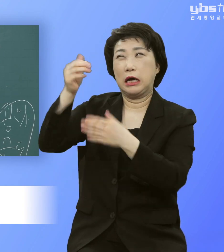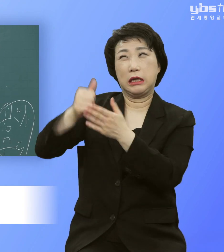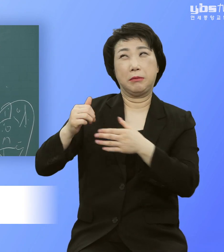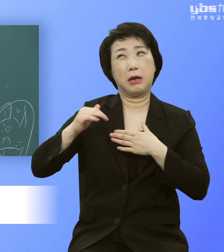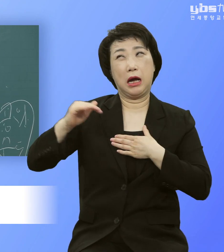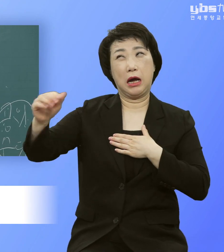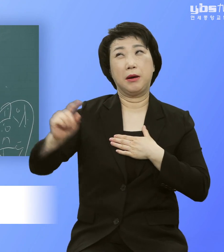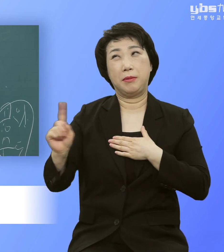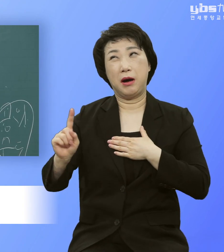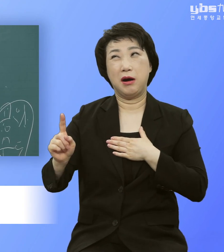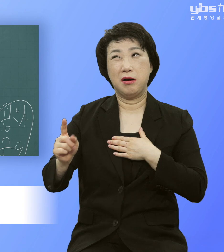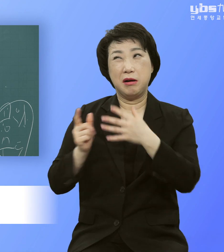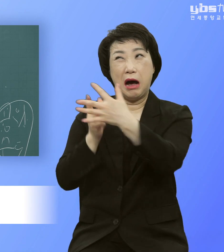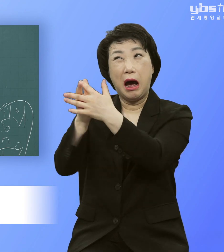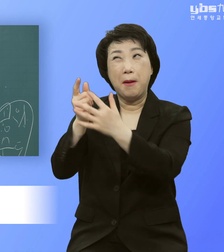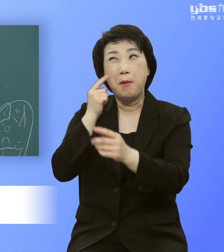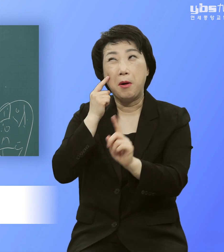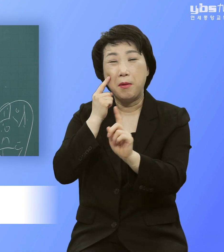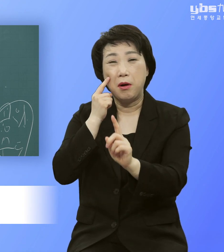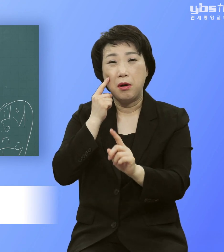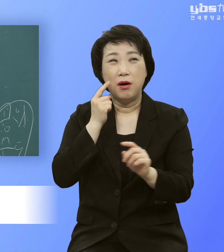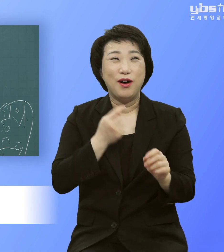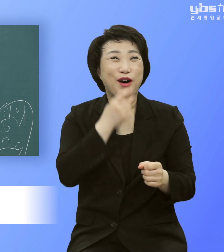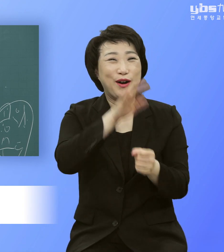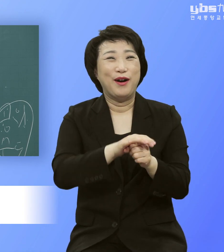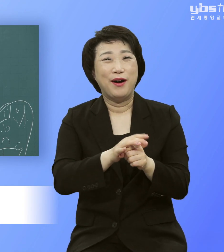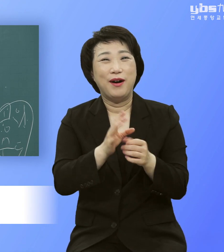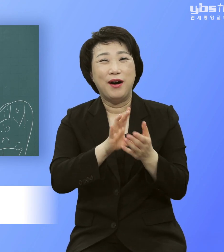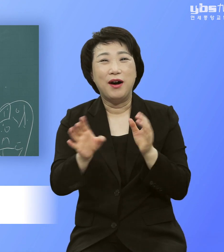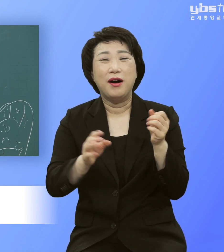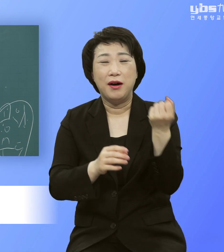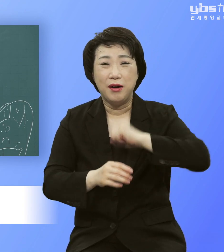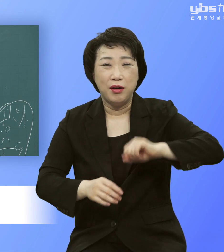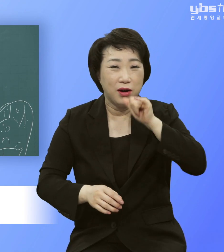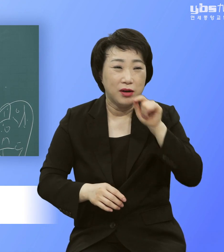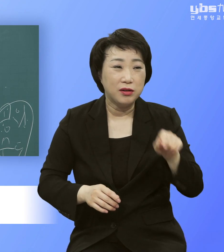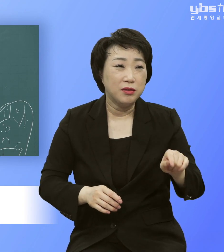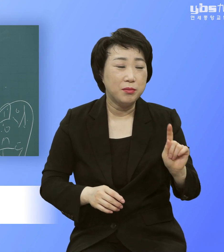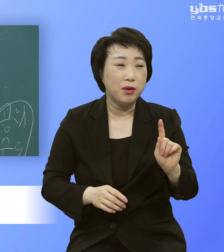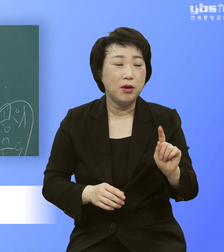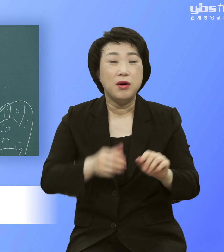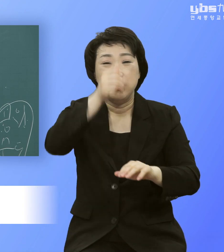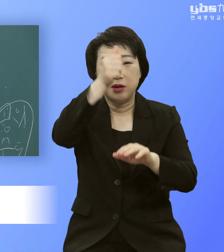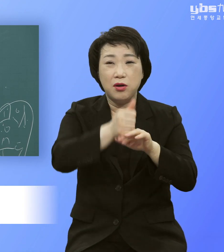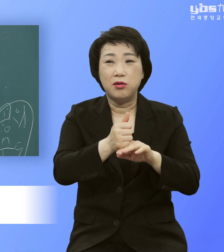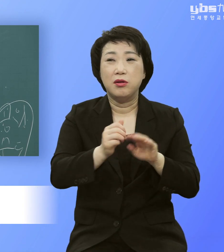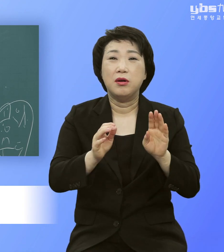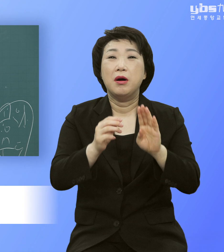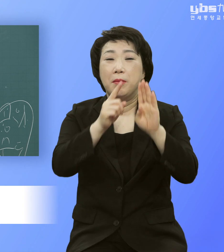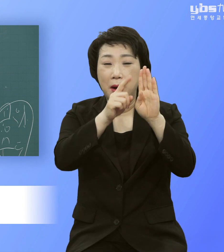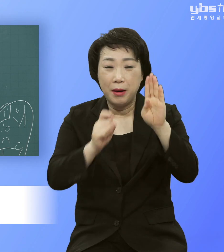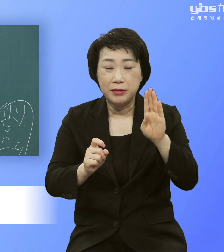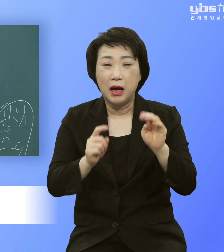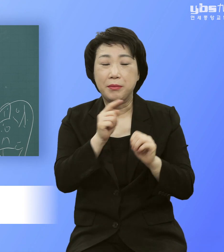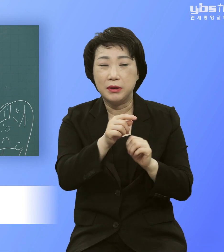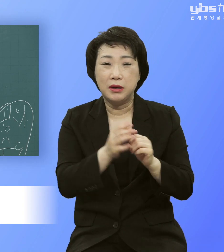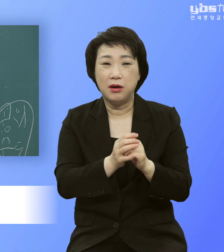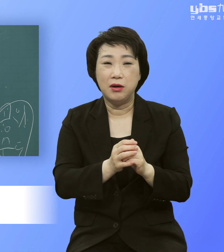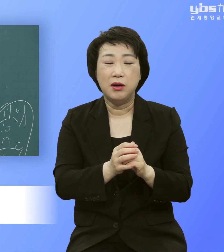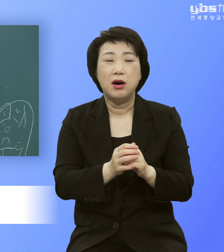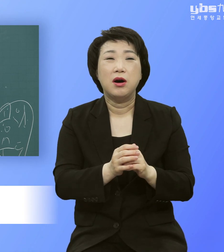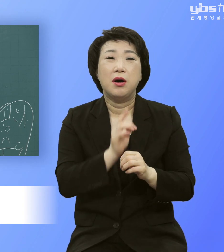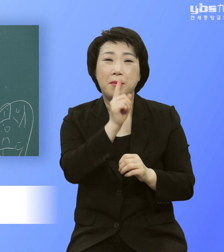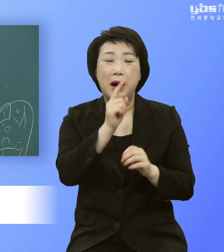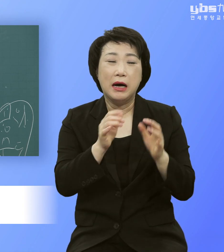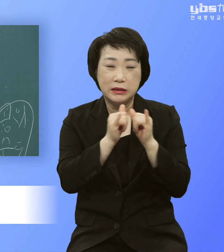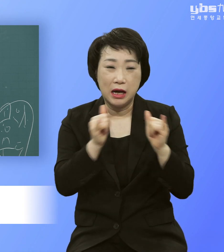하나님을 가슴을 뚫어버렸다. 이 무서운 행동, 도전하다가 바벨탑을 짓다가 언어를